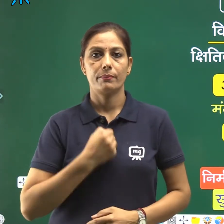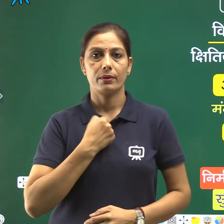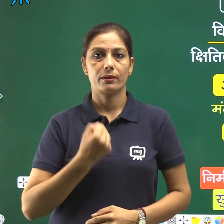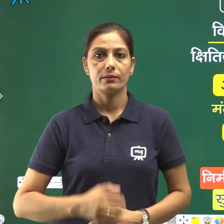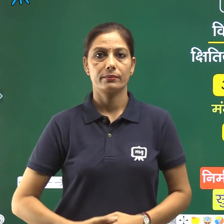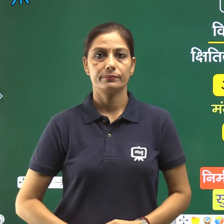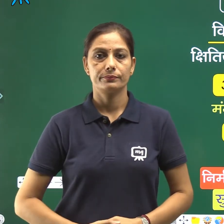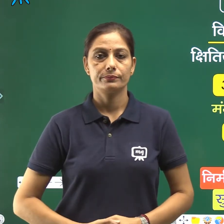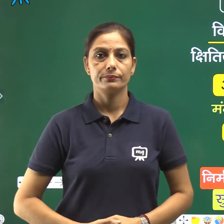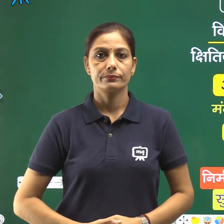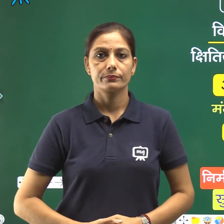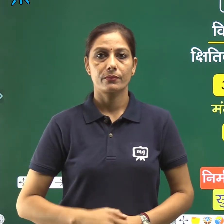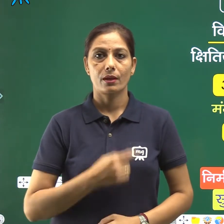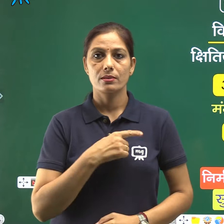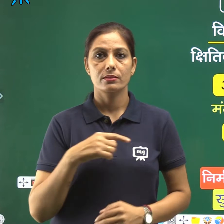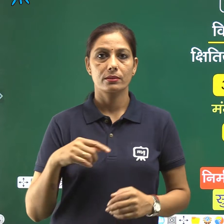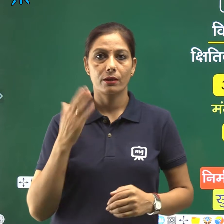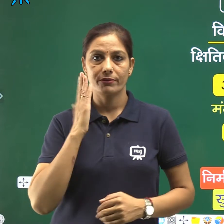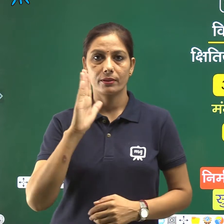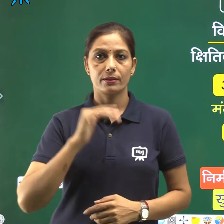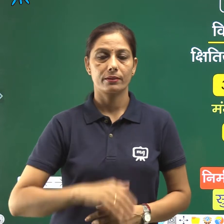हमने इस कविता के